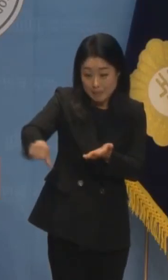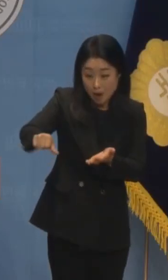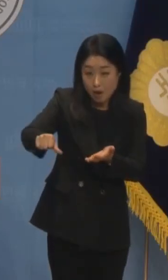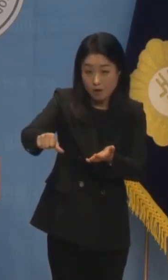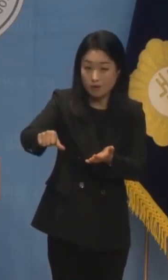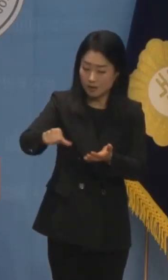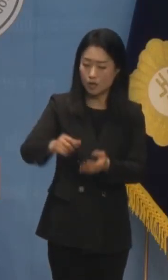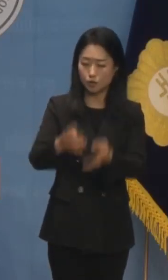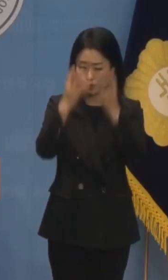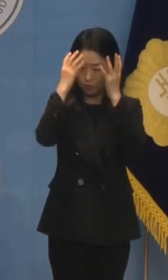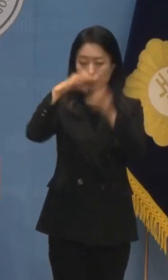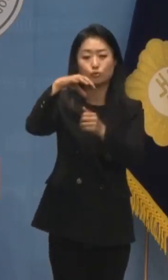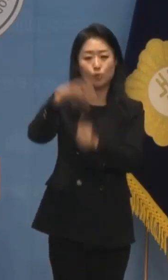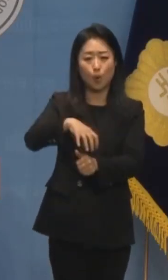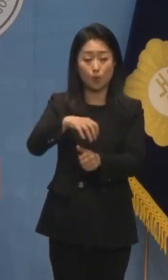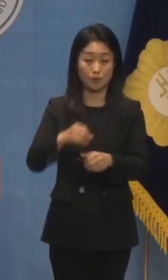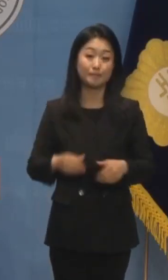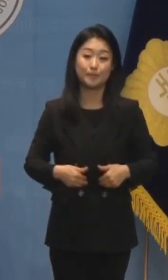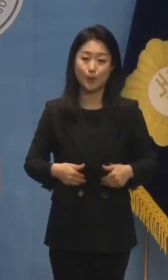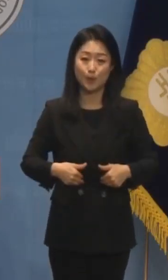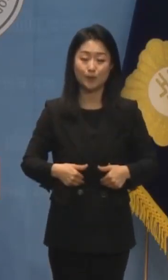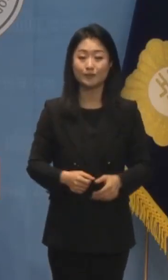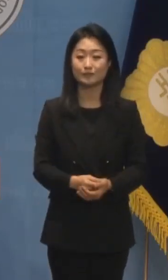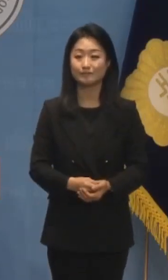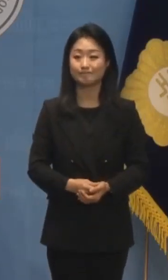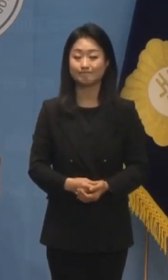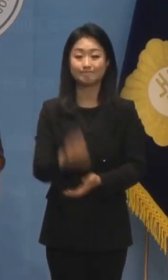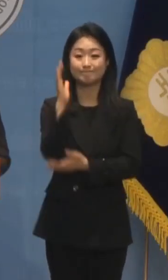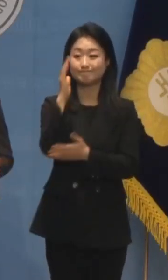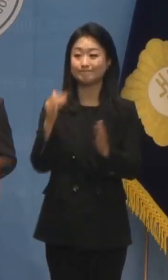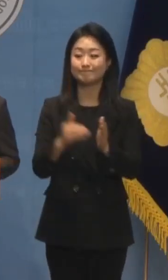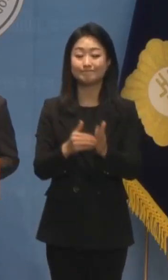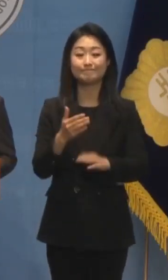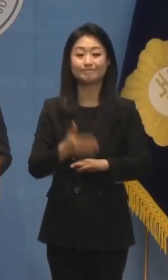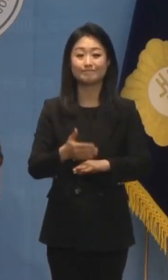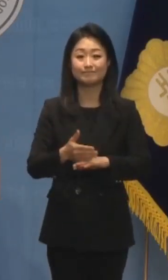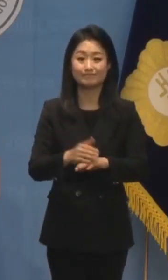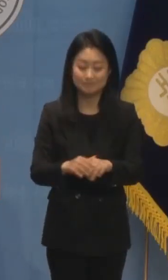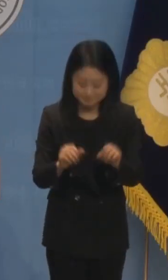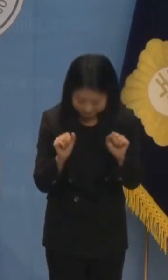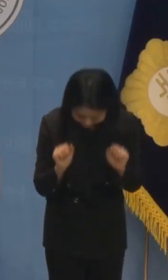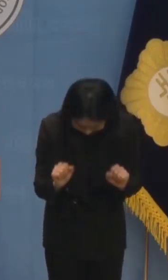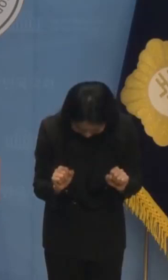수 없는 구속 사유이니까요. 이상입니다. 고맙습니다.